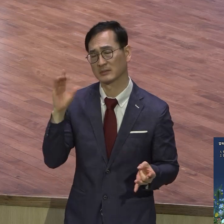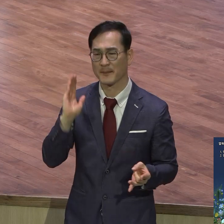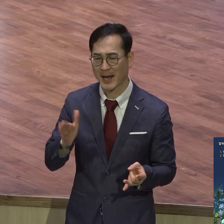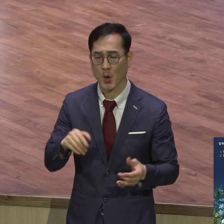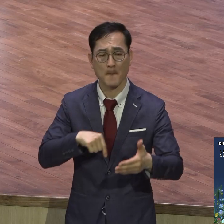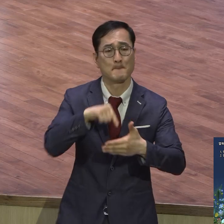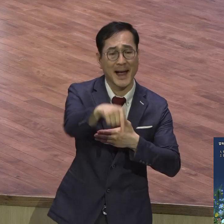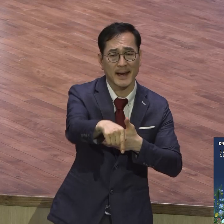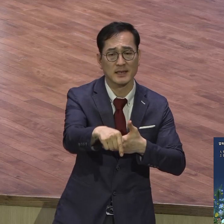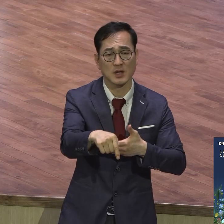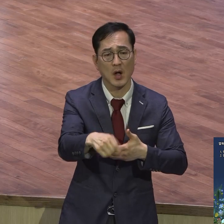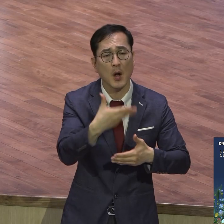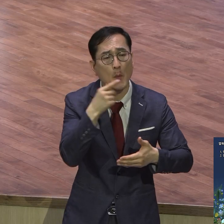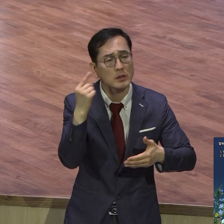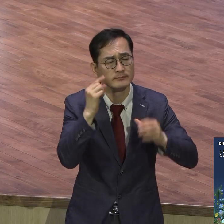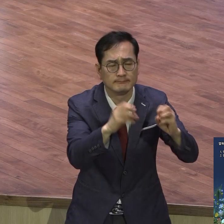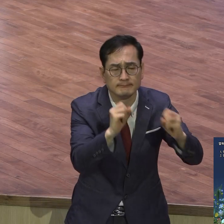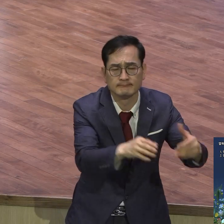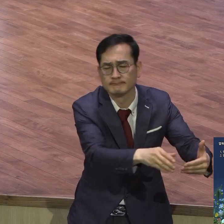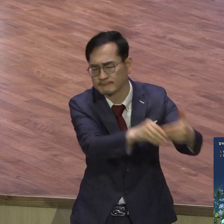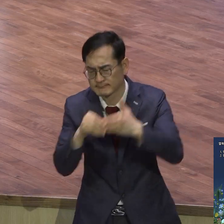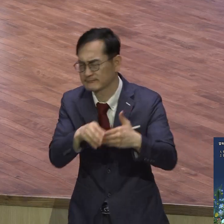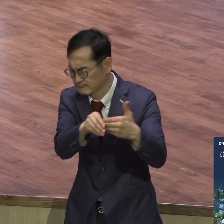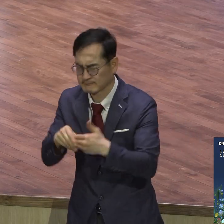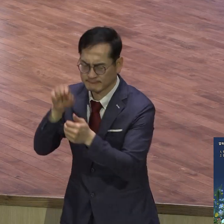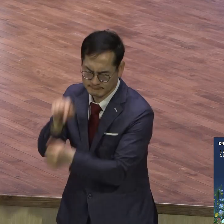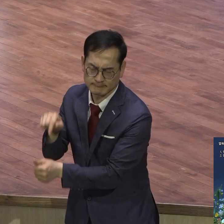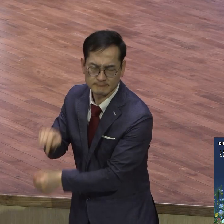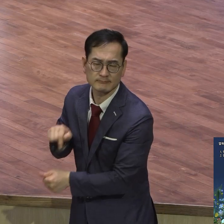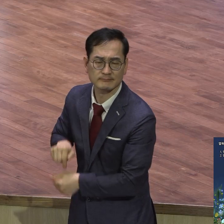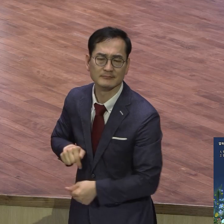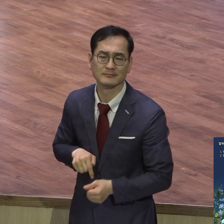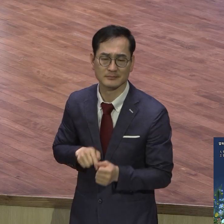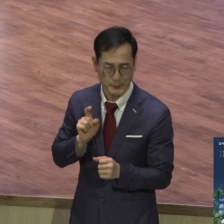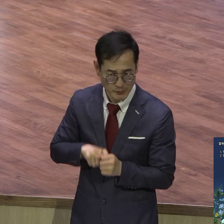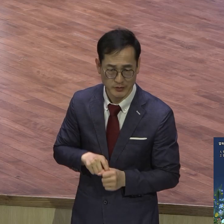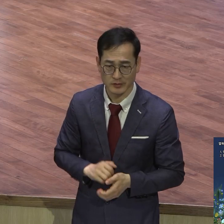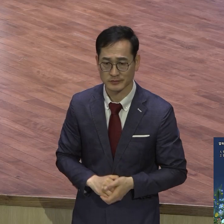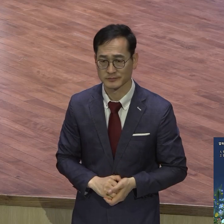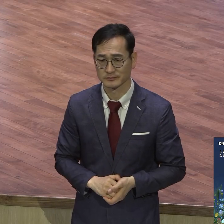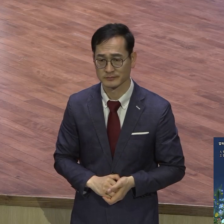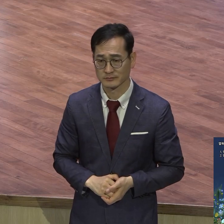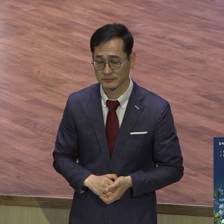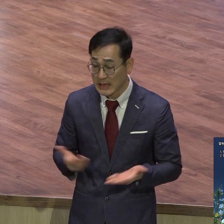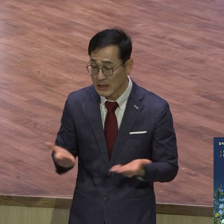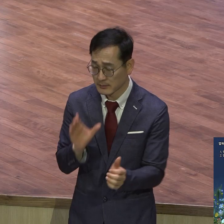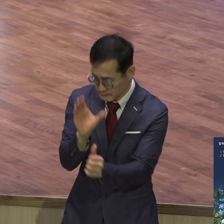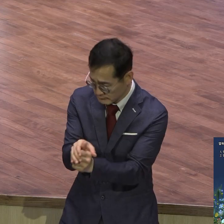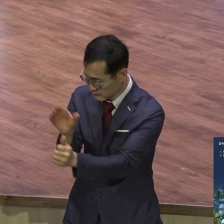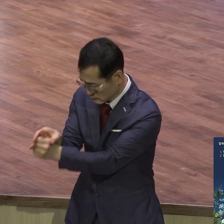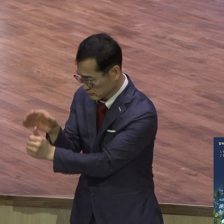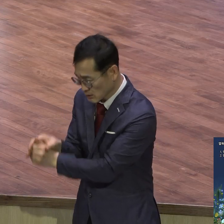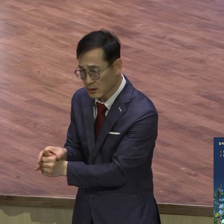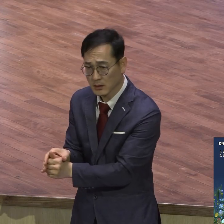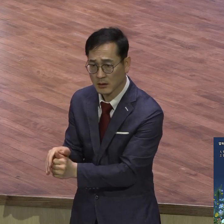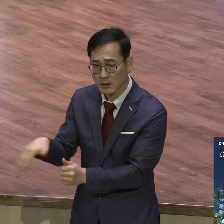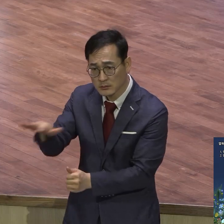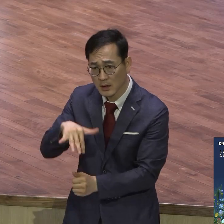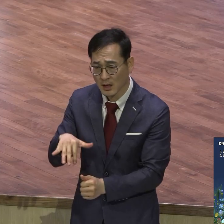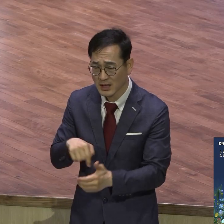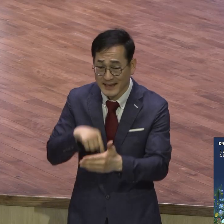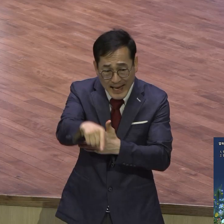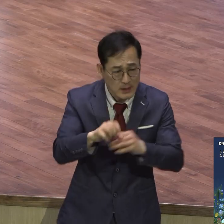나가서 불신자 좀 끊지내라고 남들보다 오래 믿었고 남들보다 더 직분을 받았고 남들보다 더 많은 응답 받았으니